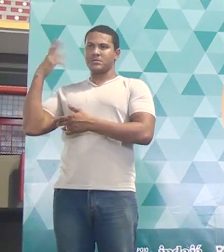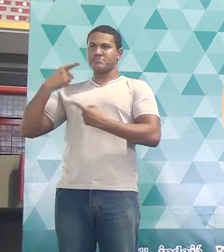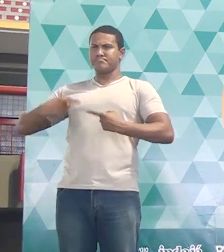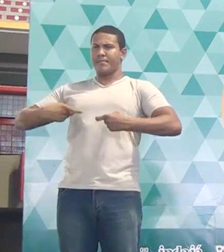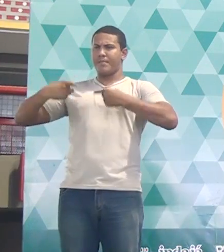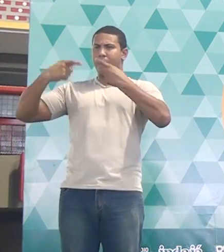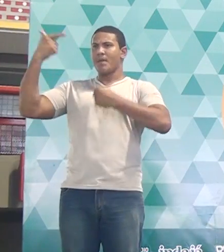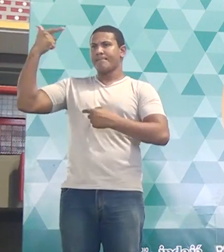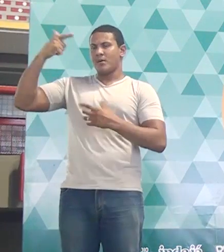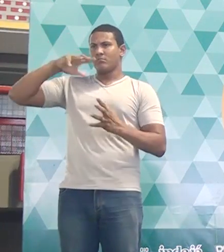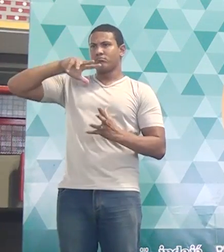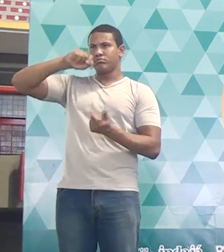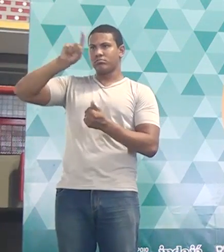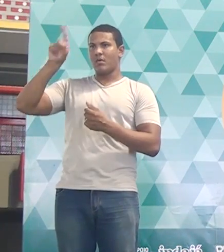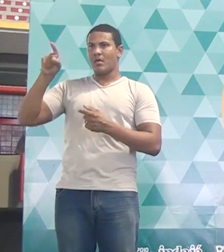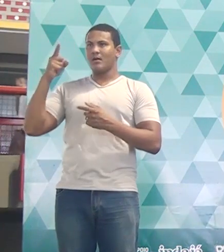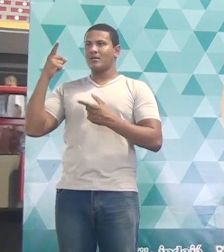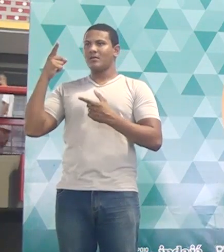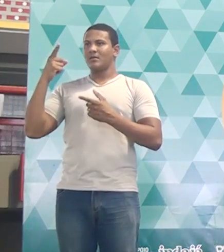para matar judeu